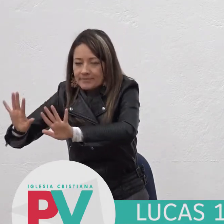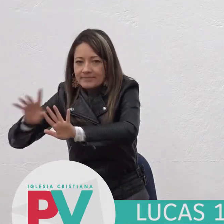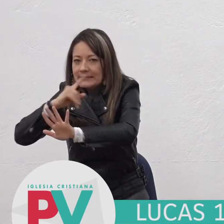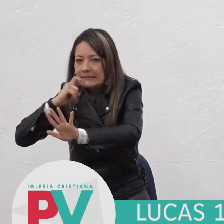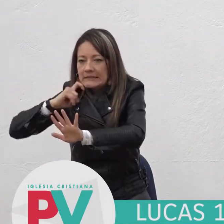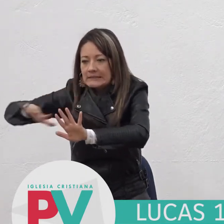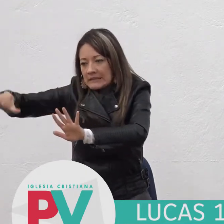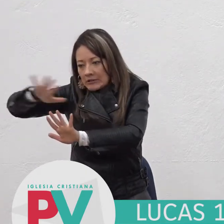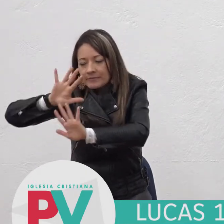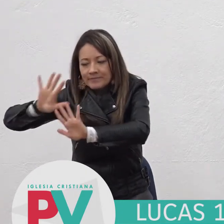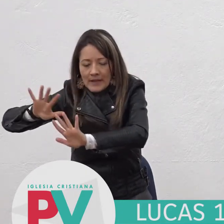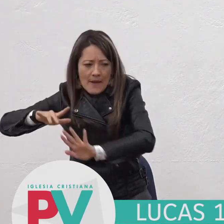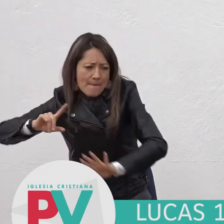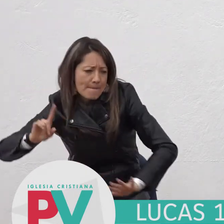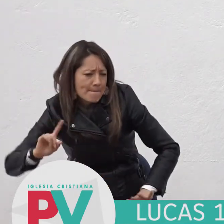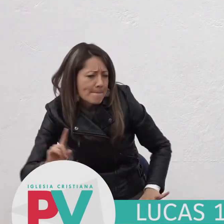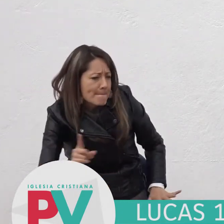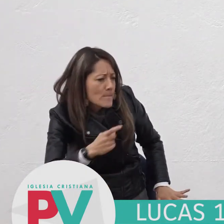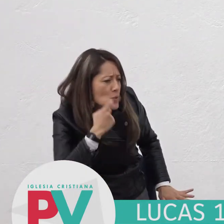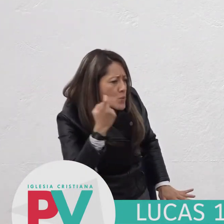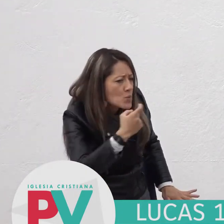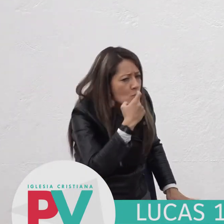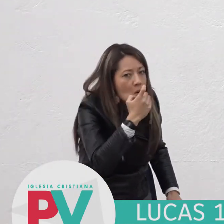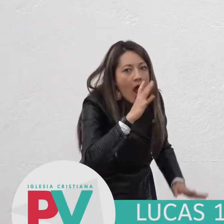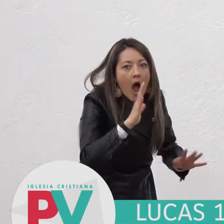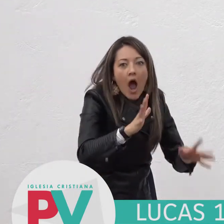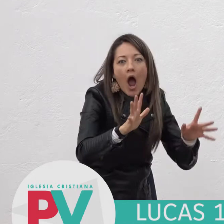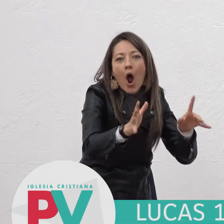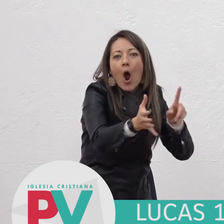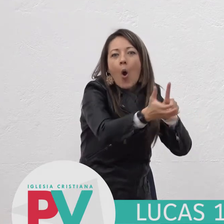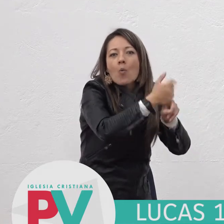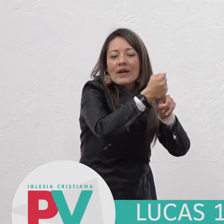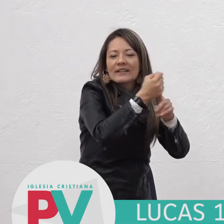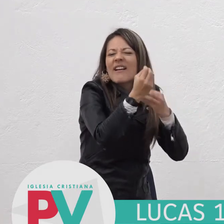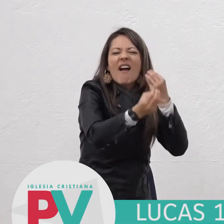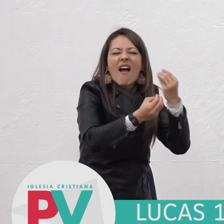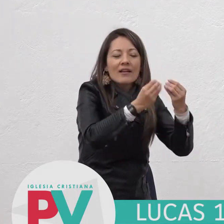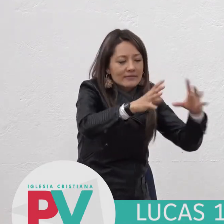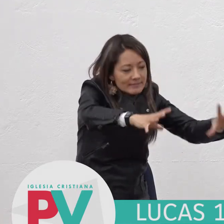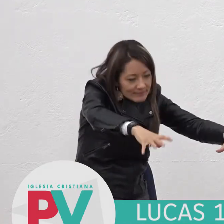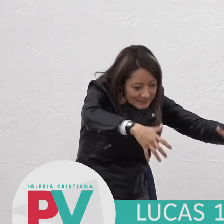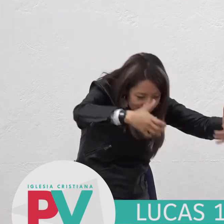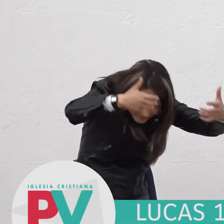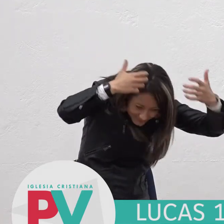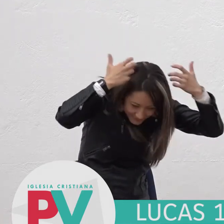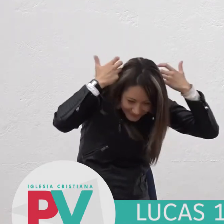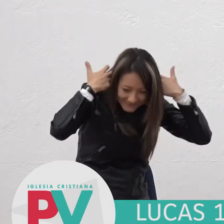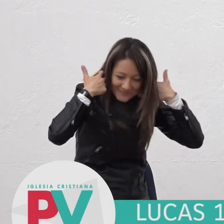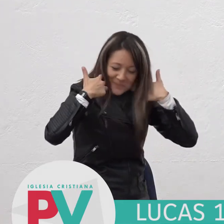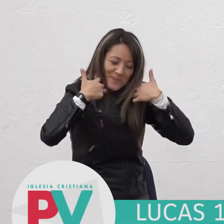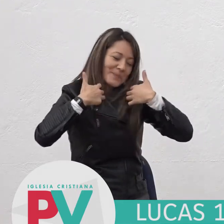hasta encontrarla? Y cuando la encuentra, la pone sobre sus hombros gozoso.